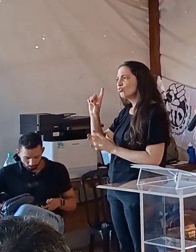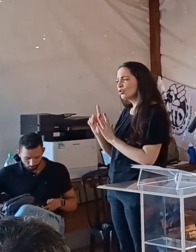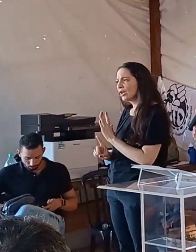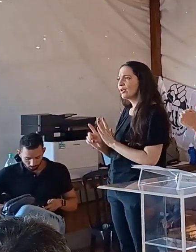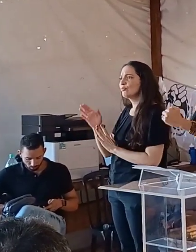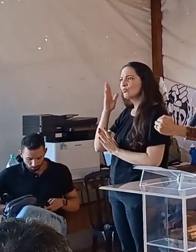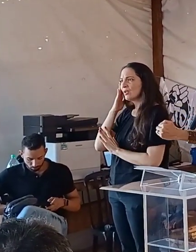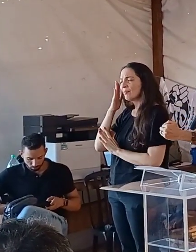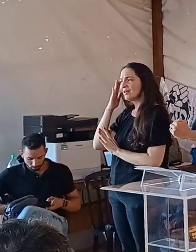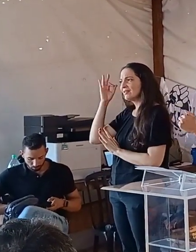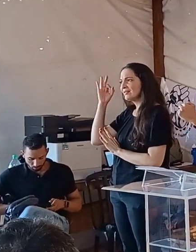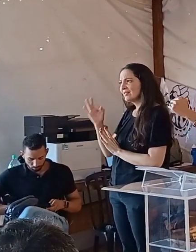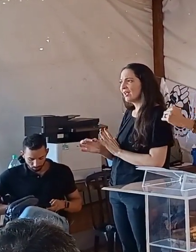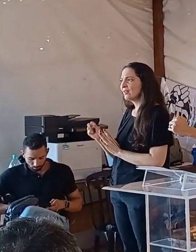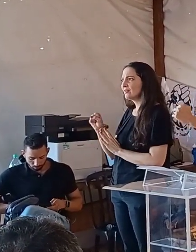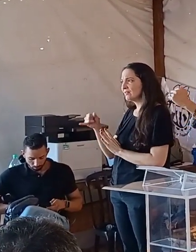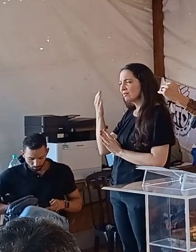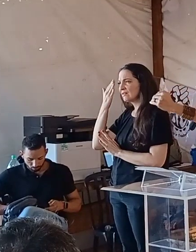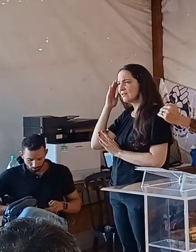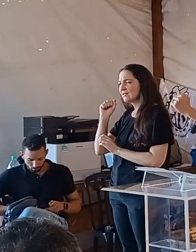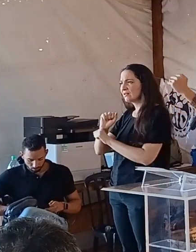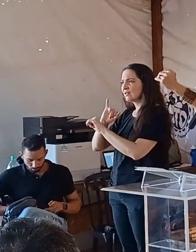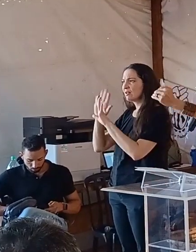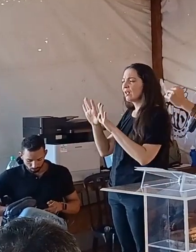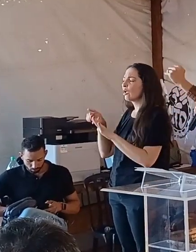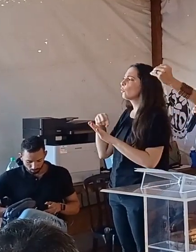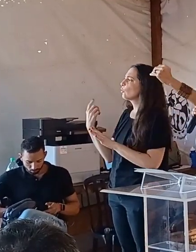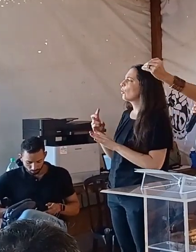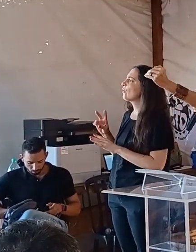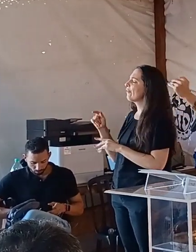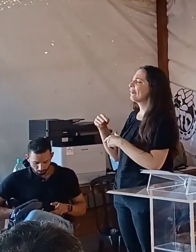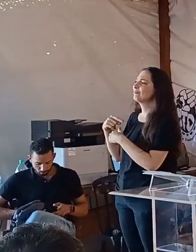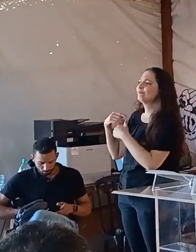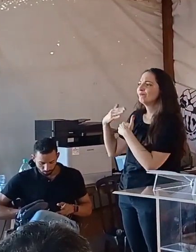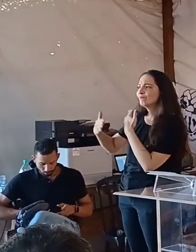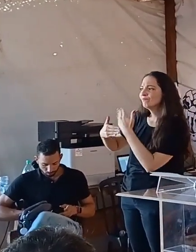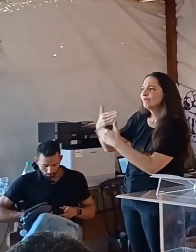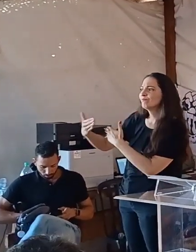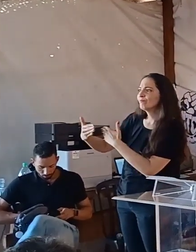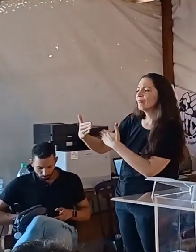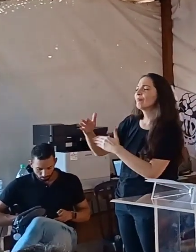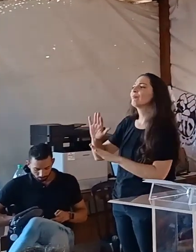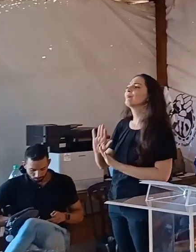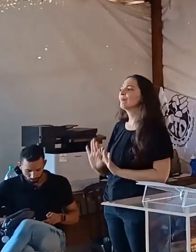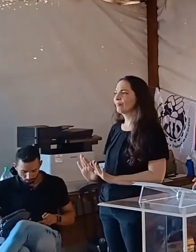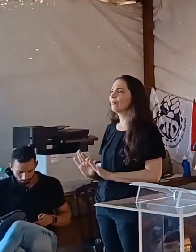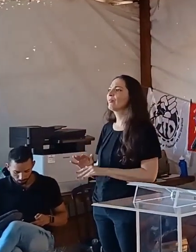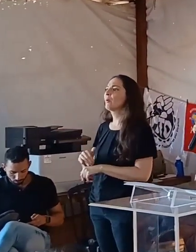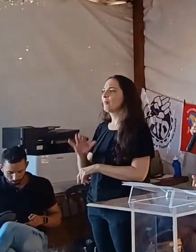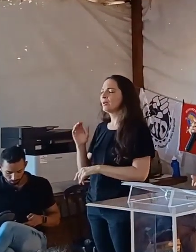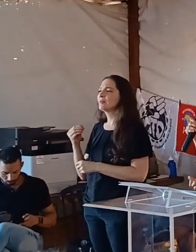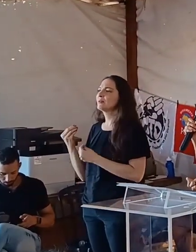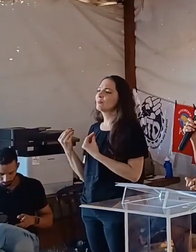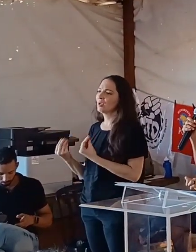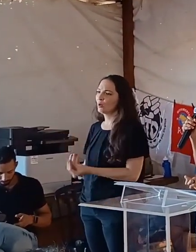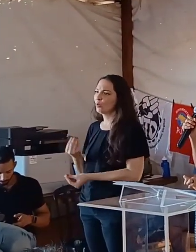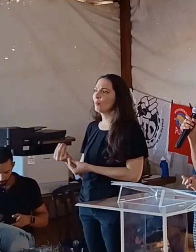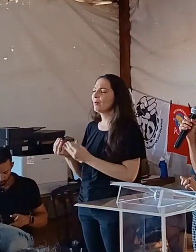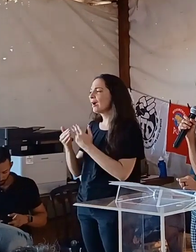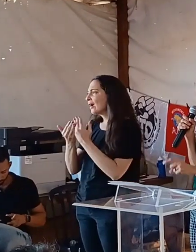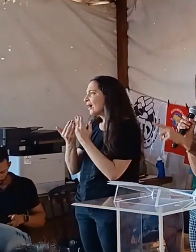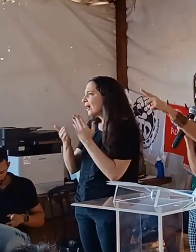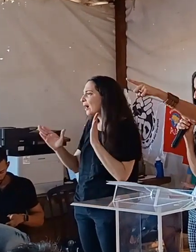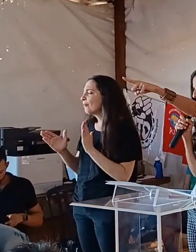nós teremos uns passos a mais aí para avançar na superação das